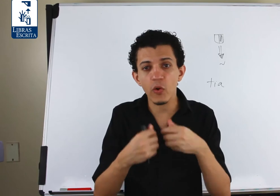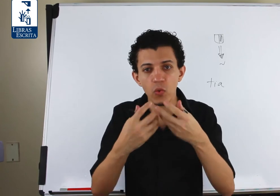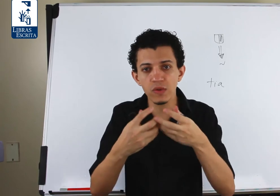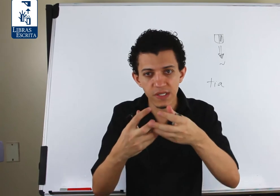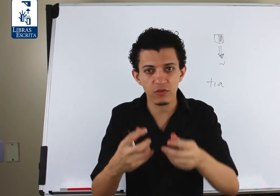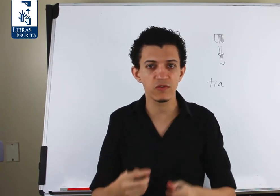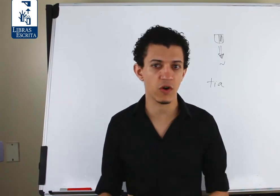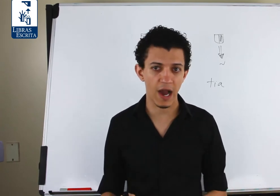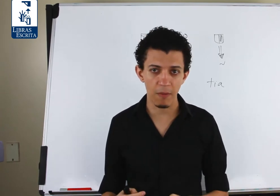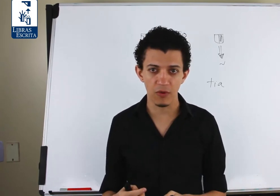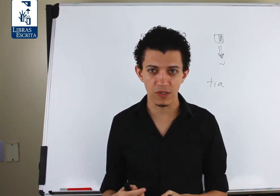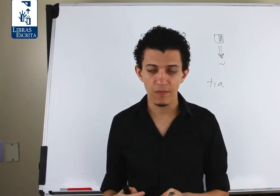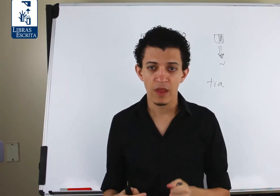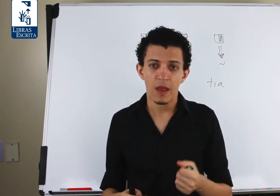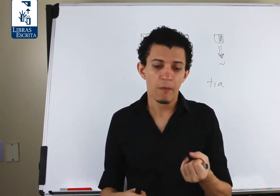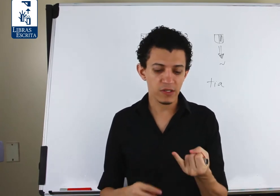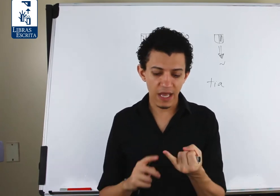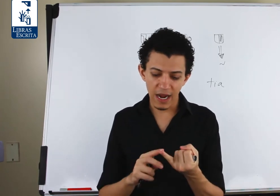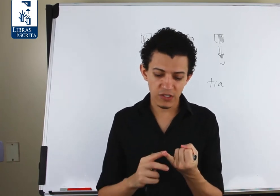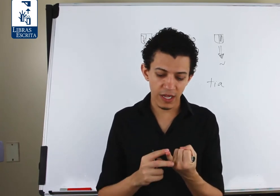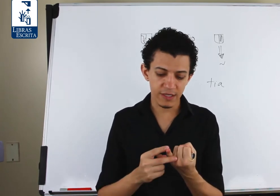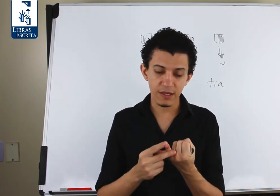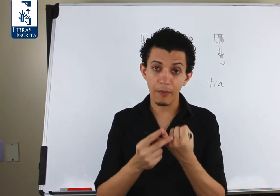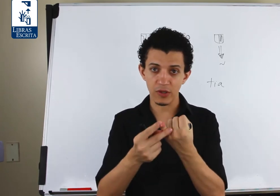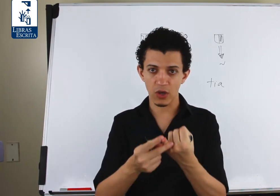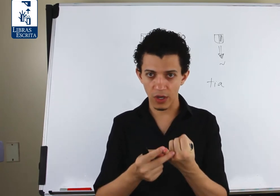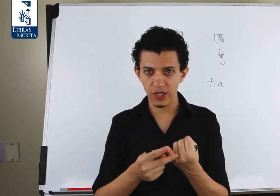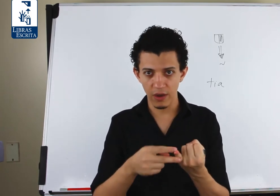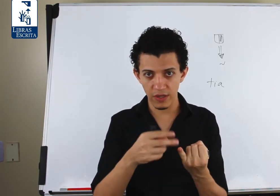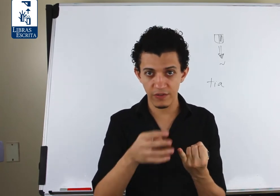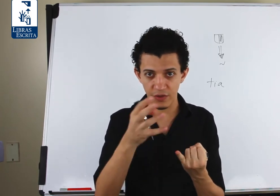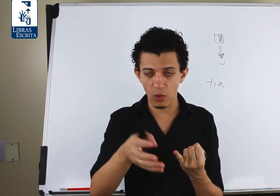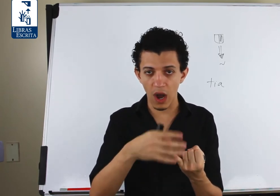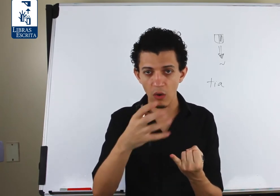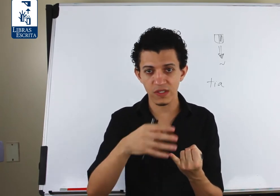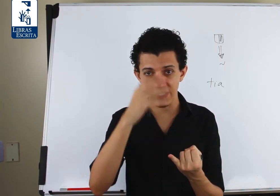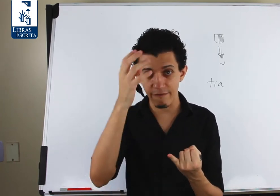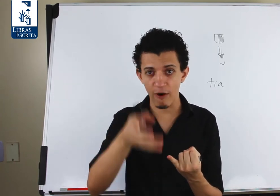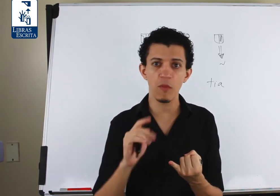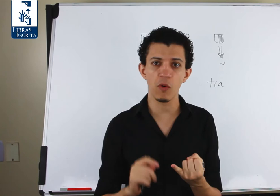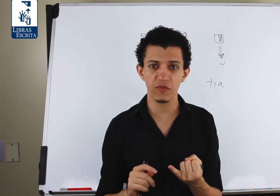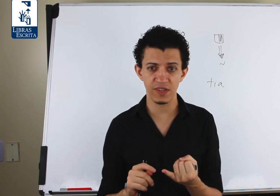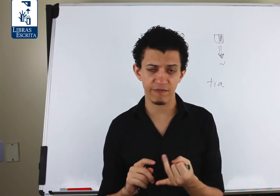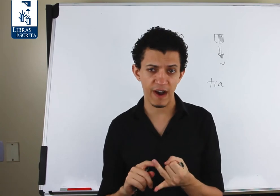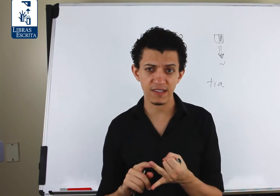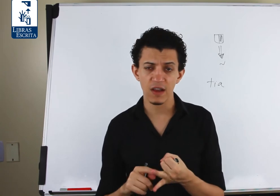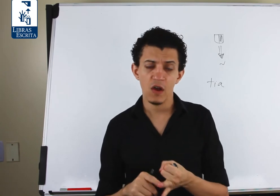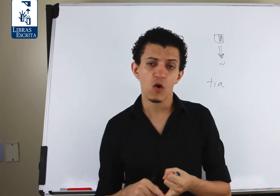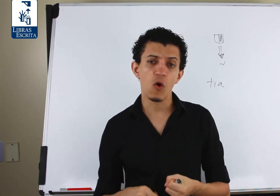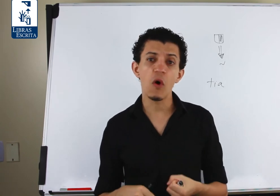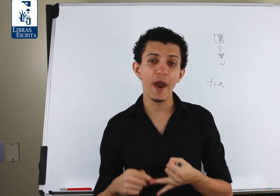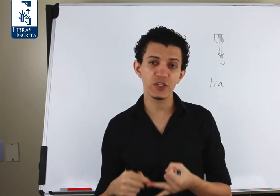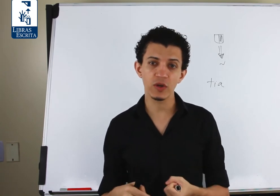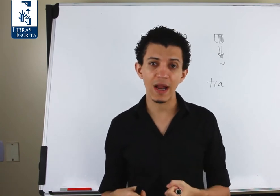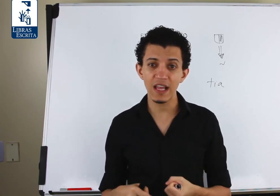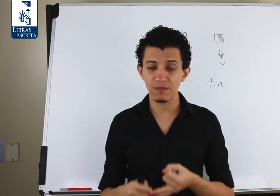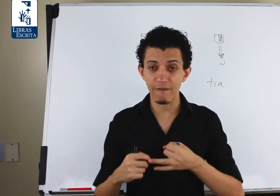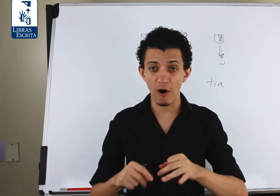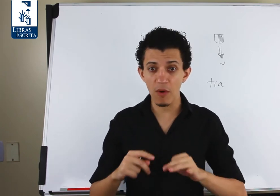pronúncia dos vocábulos, pode estar relacionada tanto à prosódia individual, ou seja, a forma como você faz, como ao regionalismo, a forma